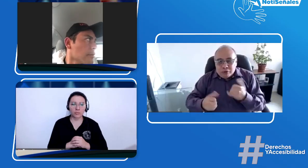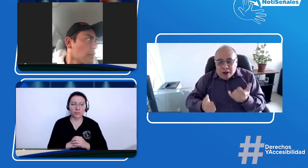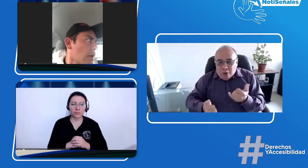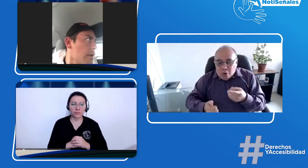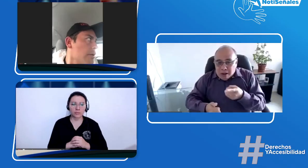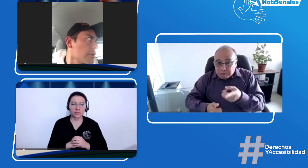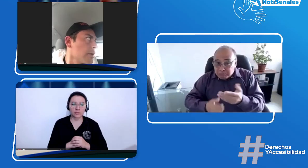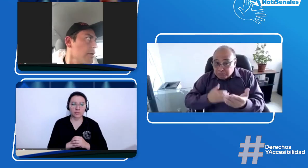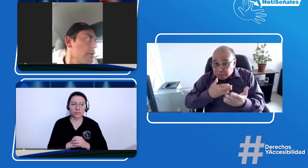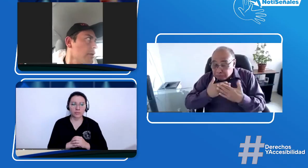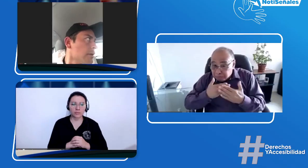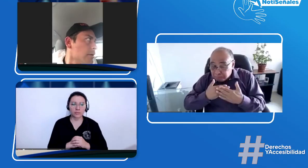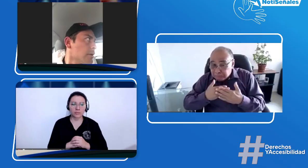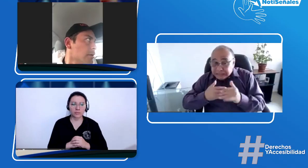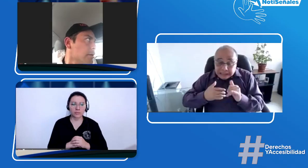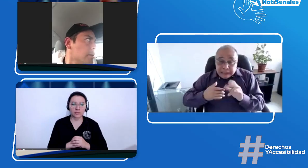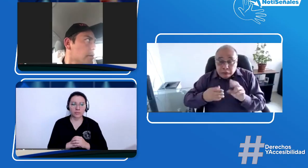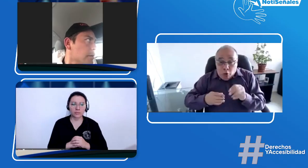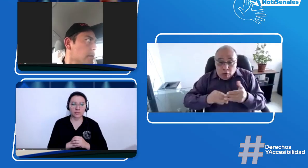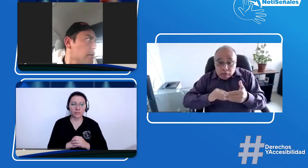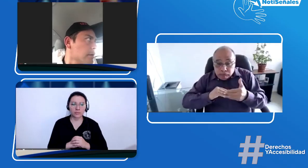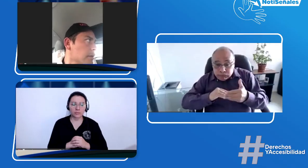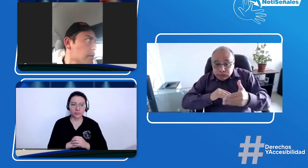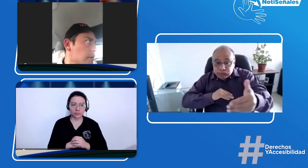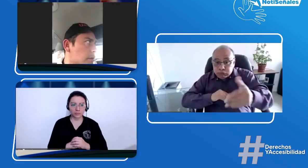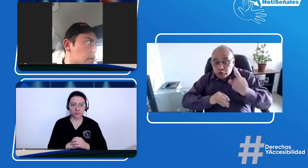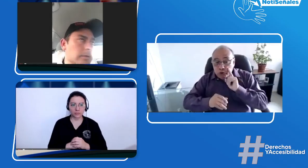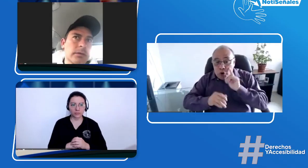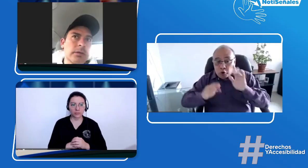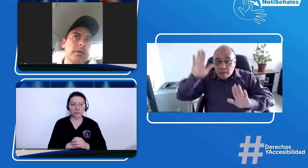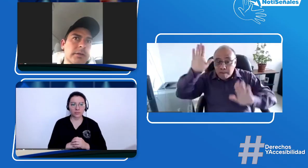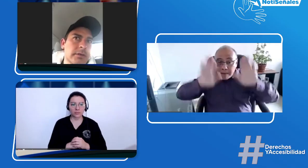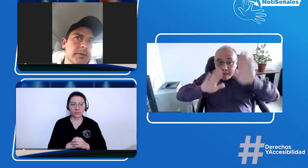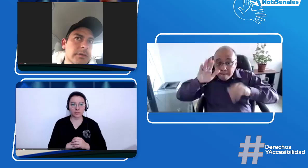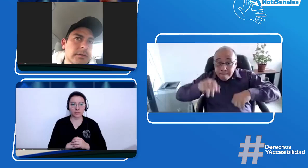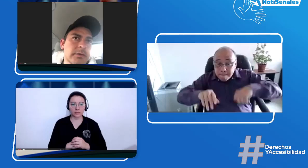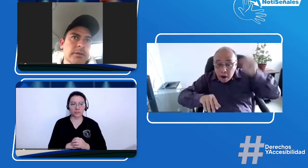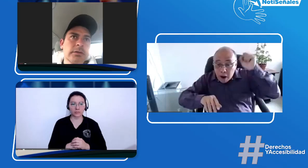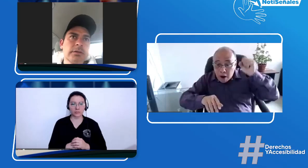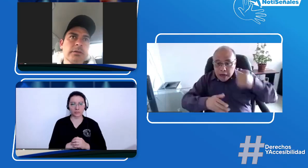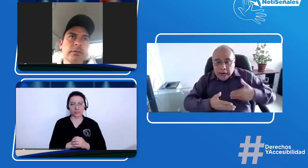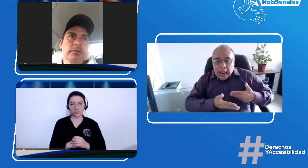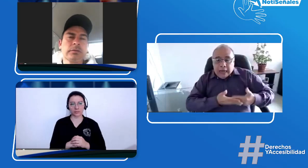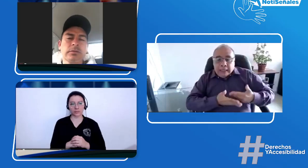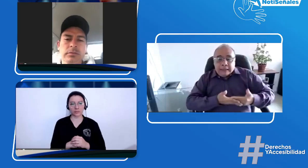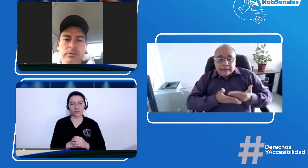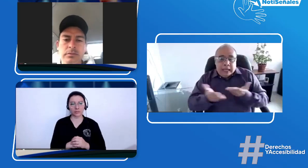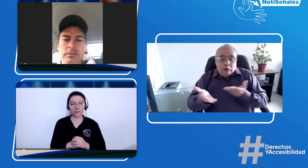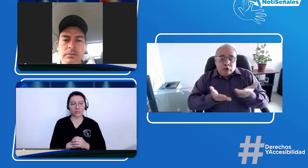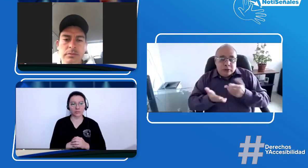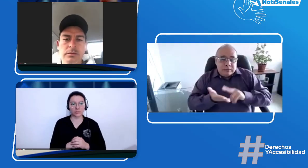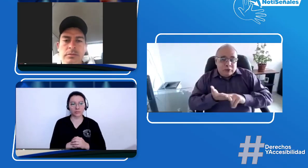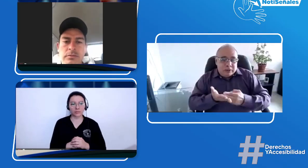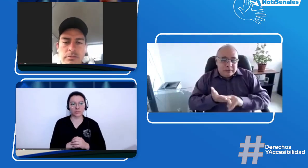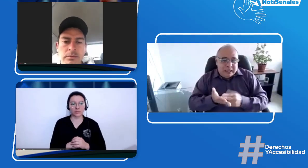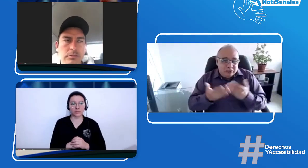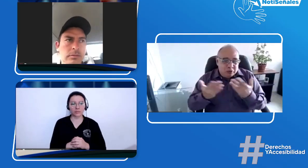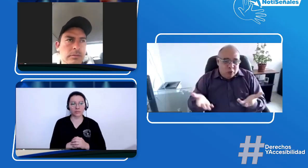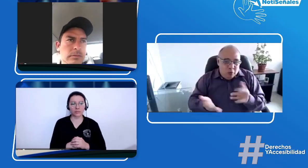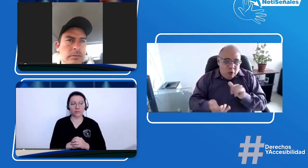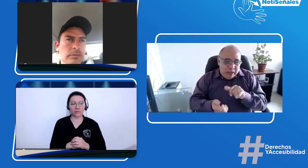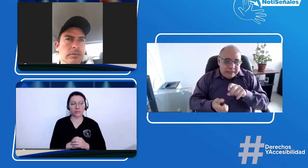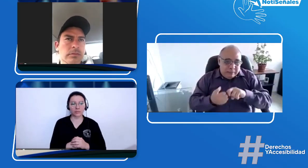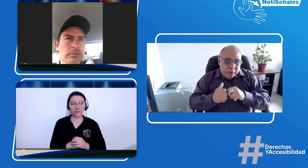una garantía para la accesibilidad en las reuniones. No sé si Juan Carlos